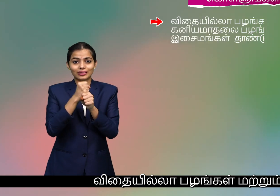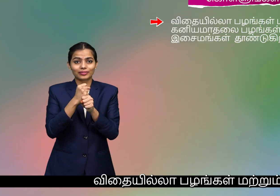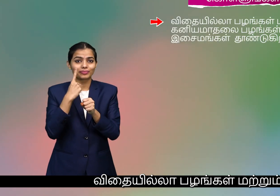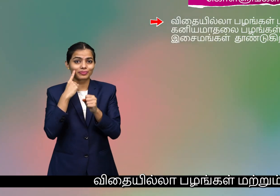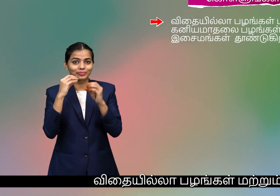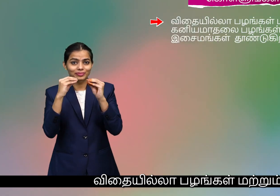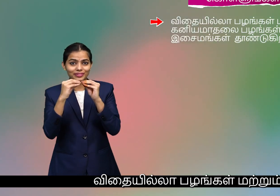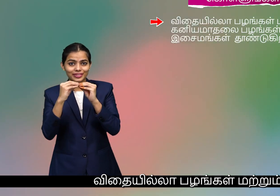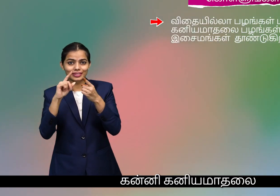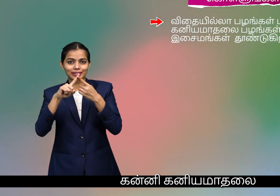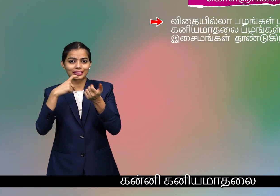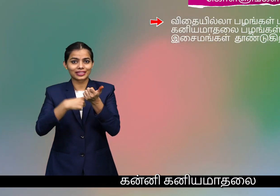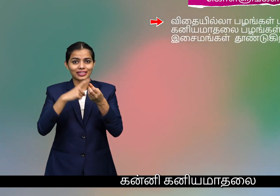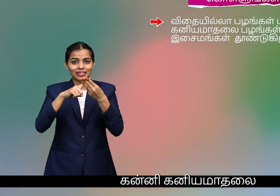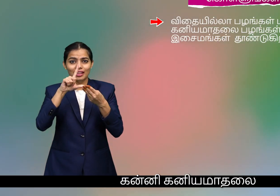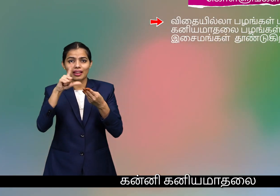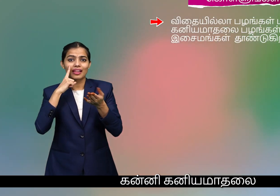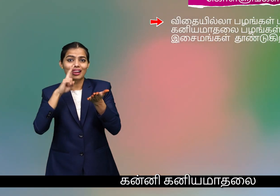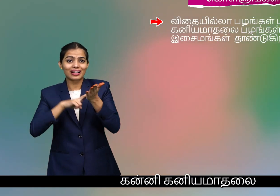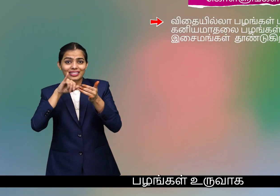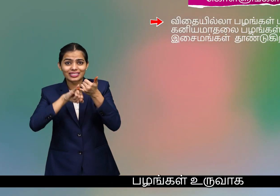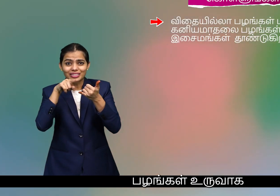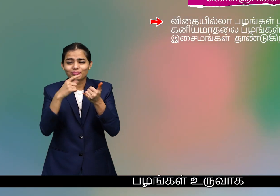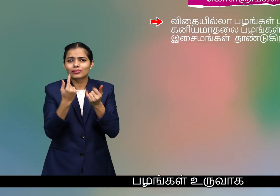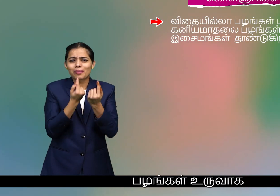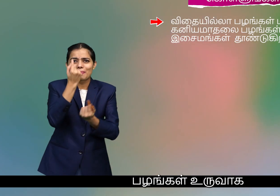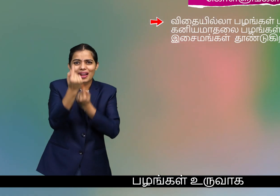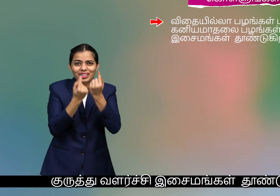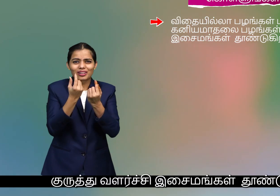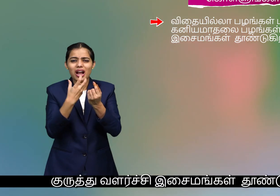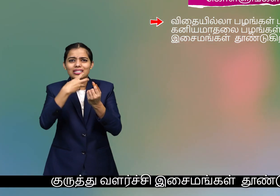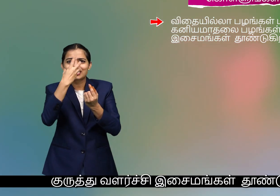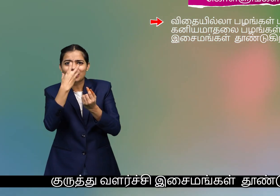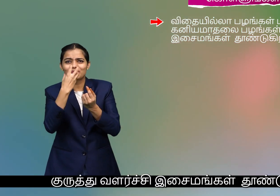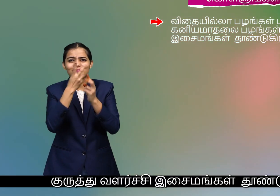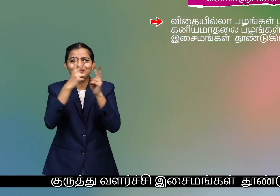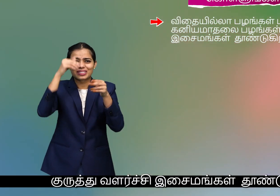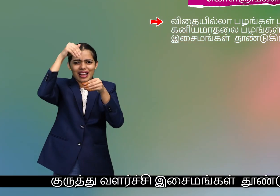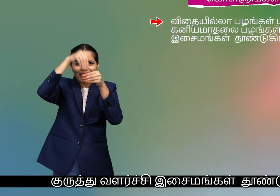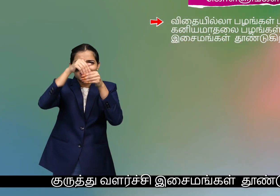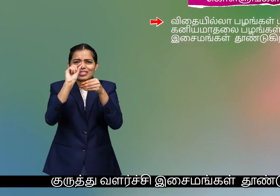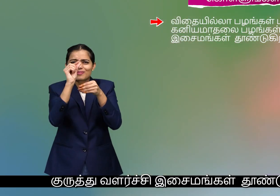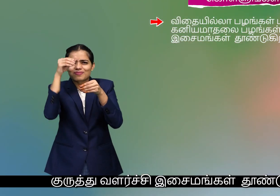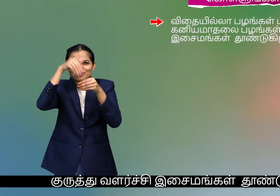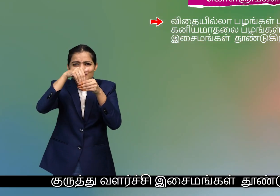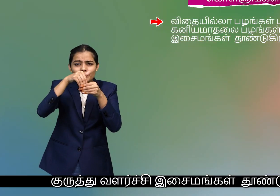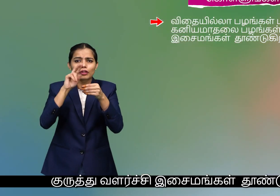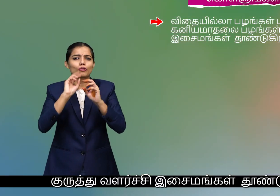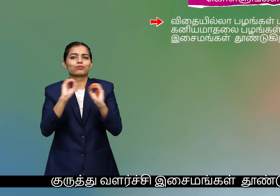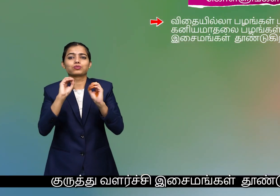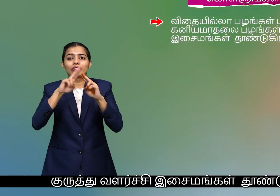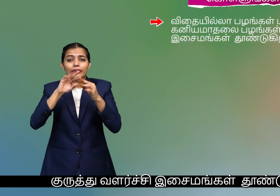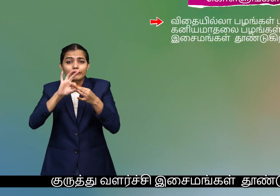விதையில்லா பழங்கள் மற்றும் கன்னியமாதலை பழங்கள் உருவாக குருத்து வளர்ச்சி இசைமங்கள் தூண்டுகிறது.